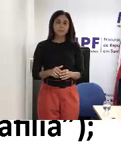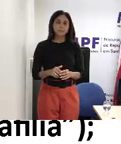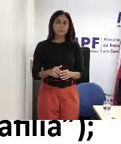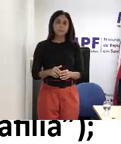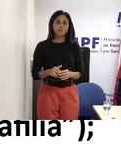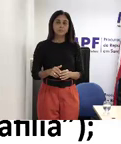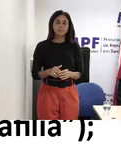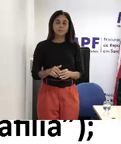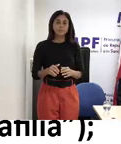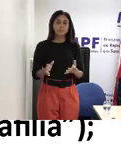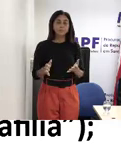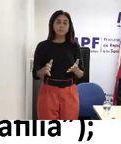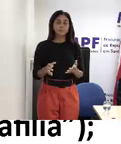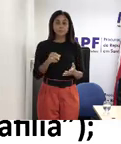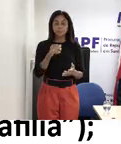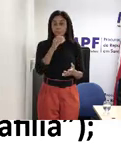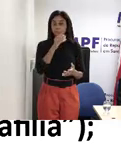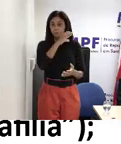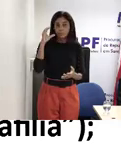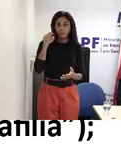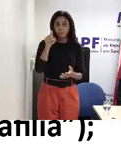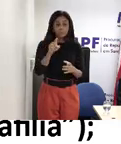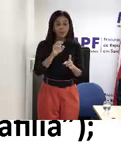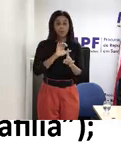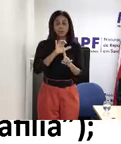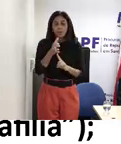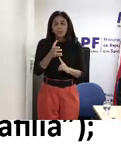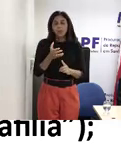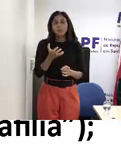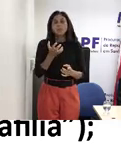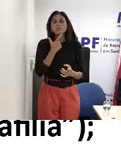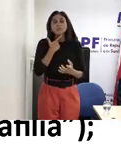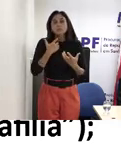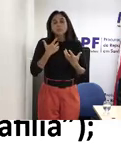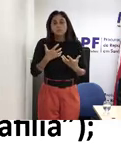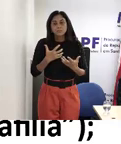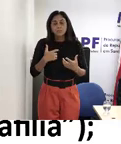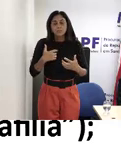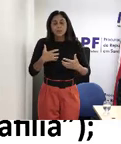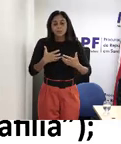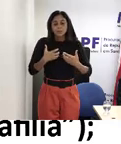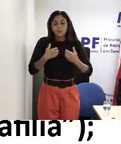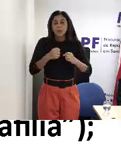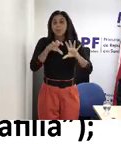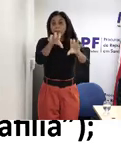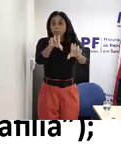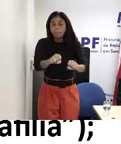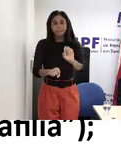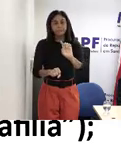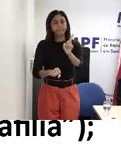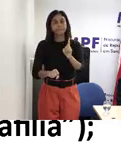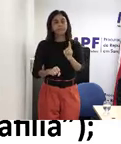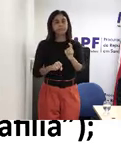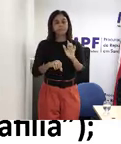não podemos considerá-la como crime a partir do momento que o agente ele externa aquele seu desejo realizando aquela sua